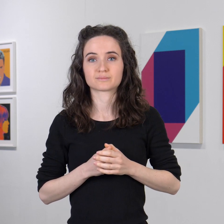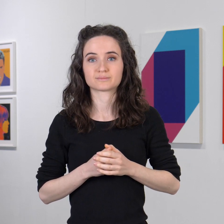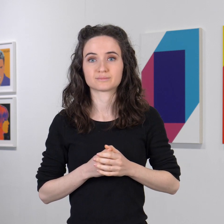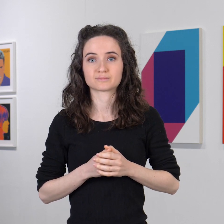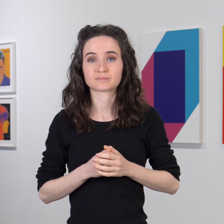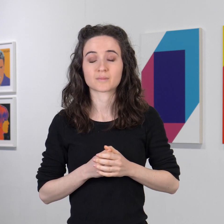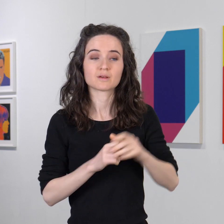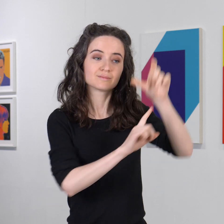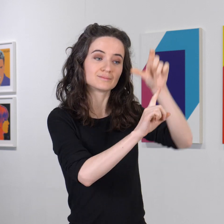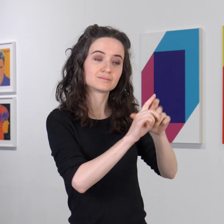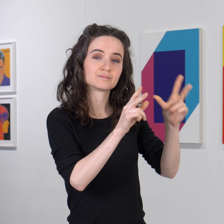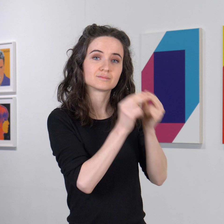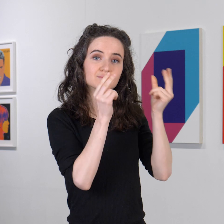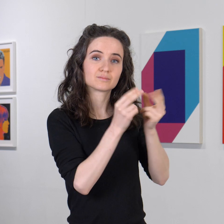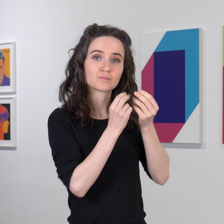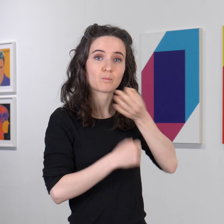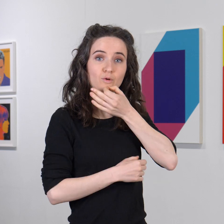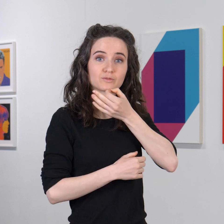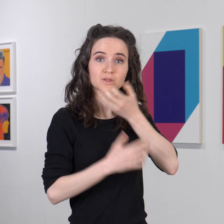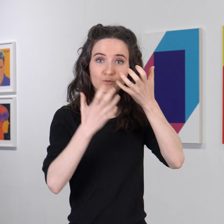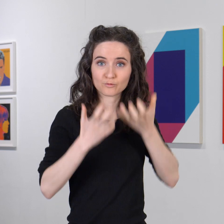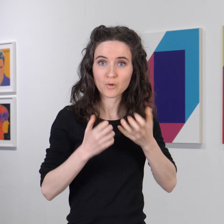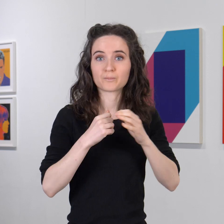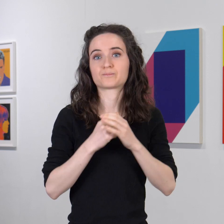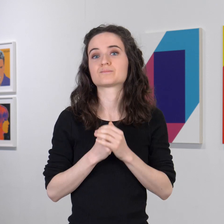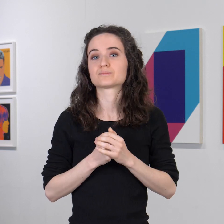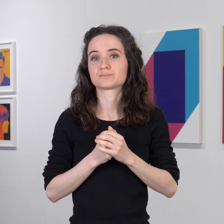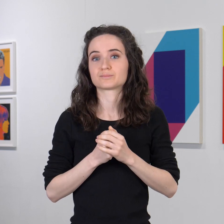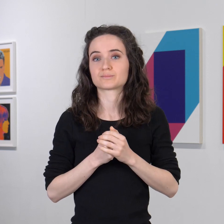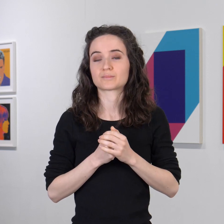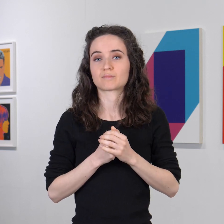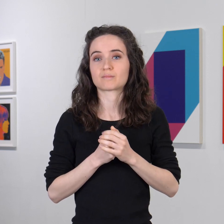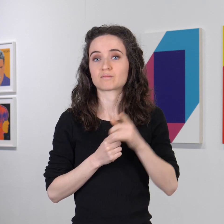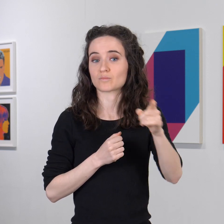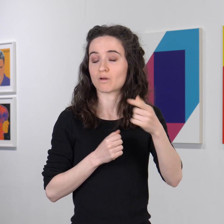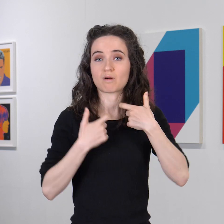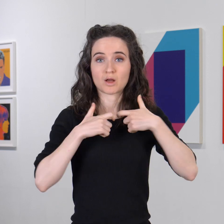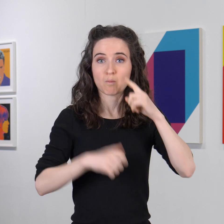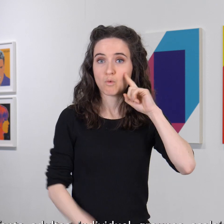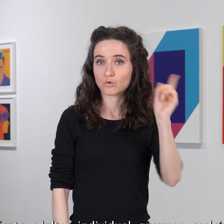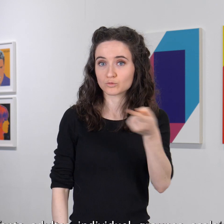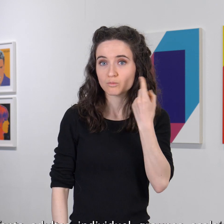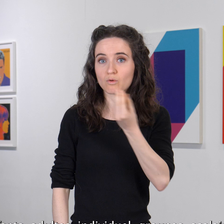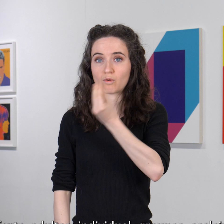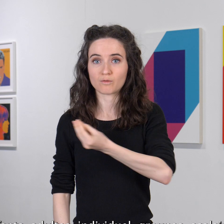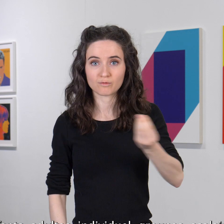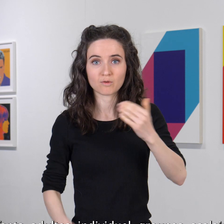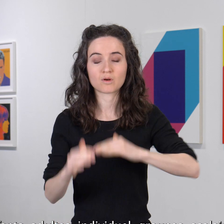Vous souhaitez bénéficier d'une visite commentée? Ces visites pour toutes et pour tous, enfants,